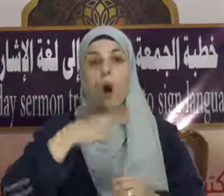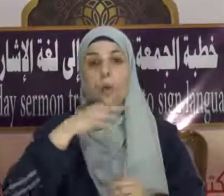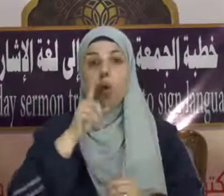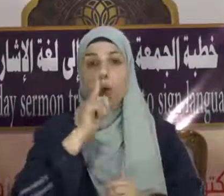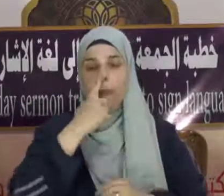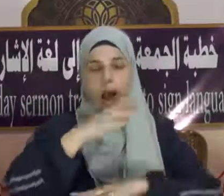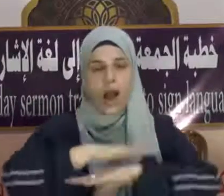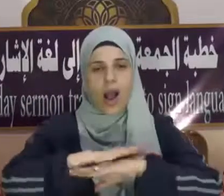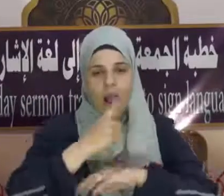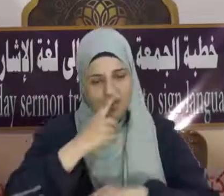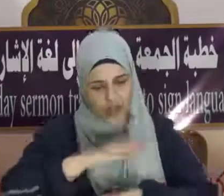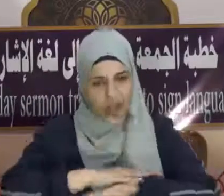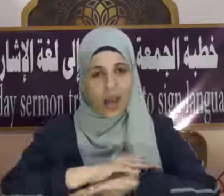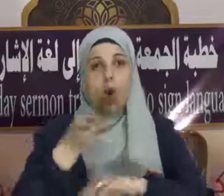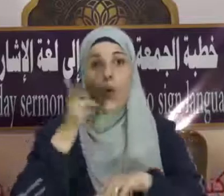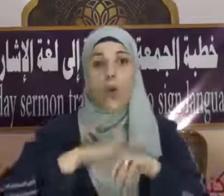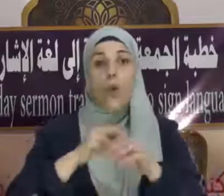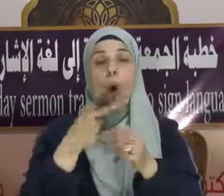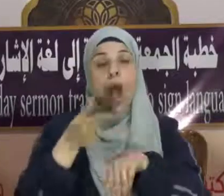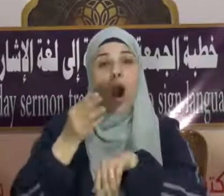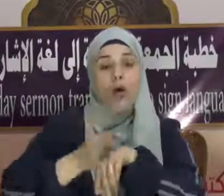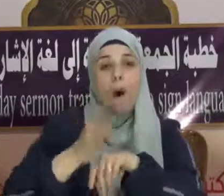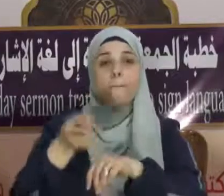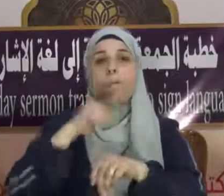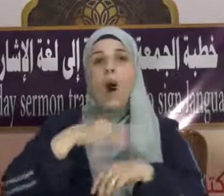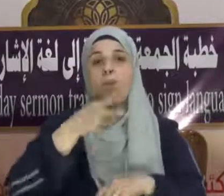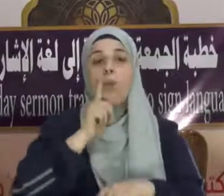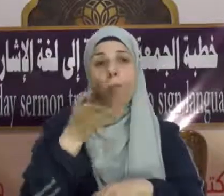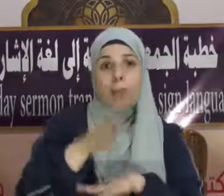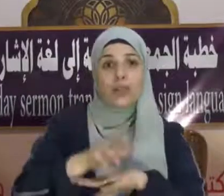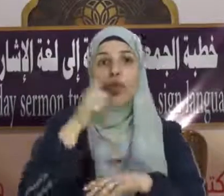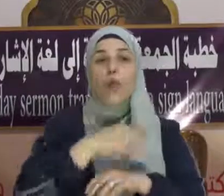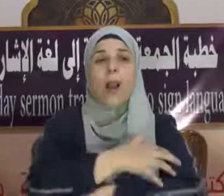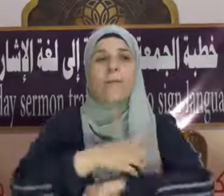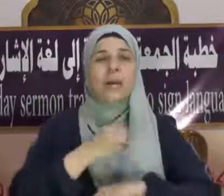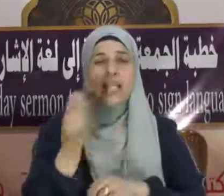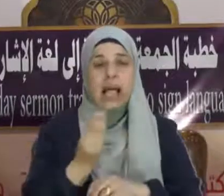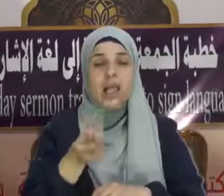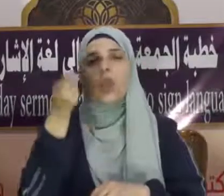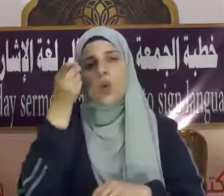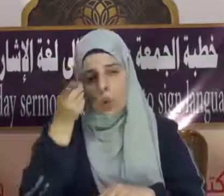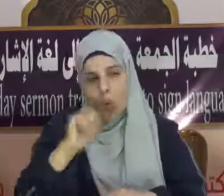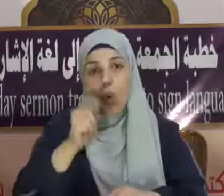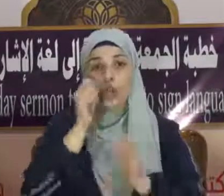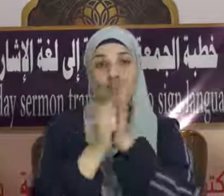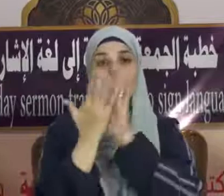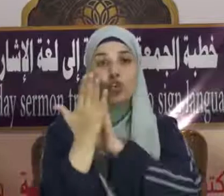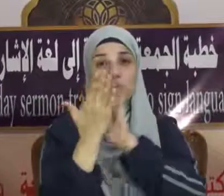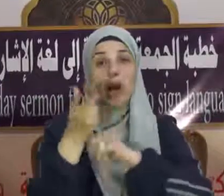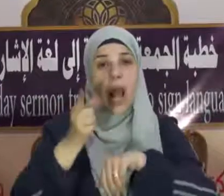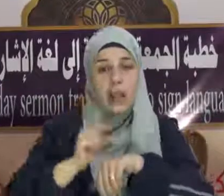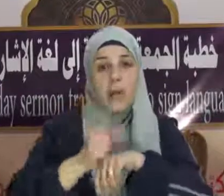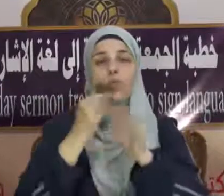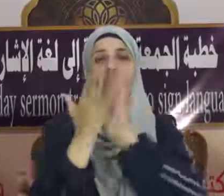وبالوالدين إحسانا وبذي القربى واليتامى والمساكين والجار ذي القربى